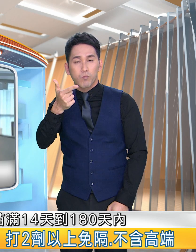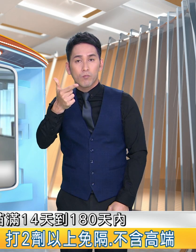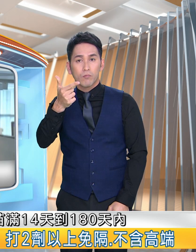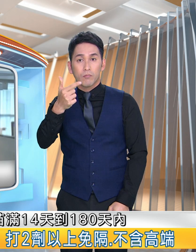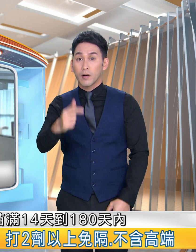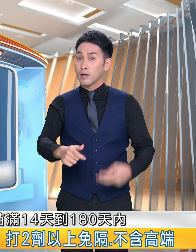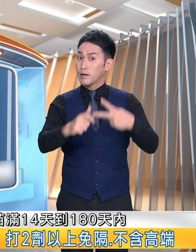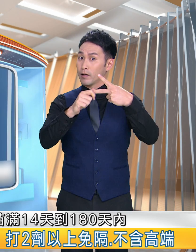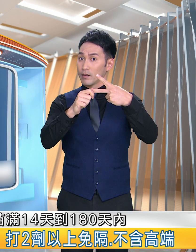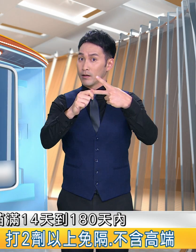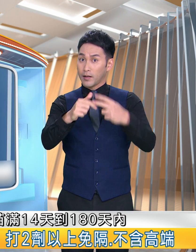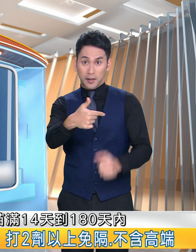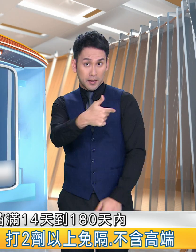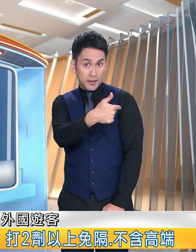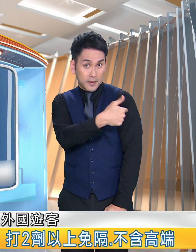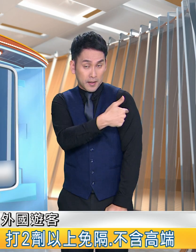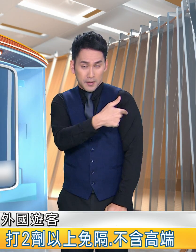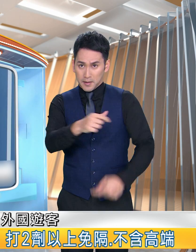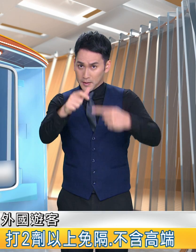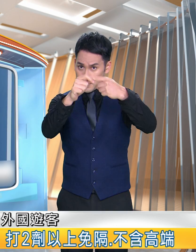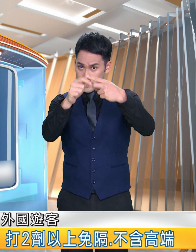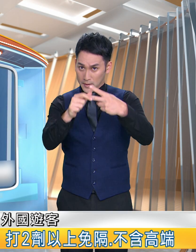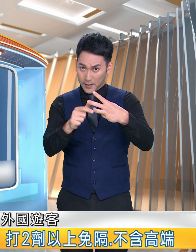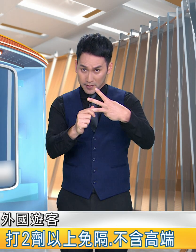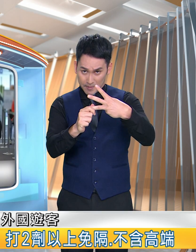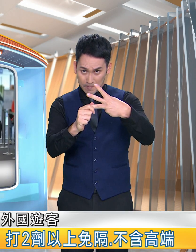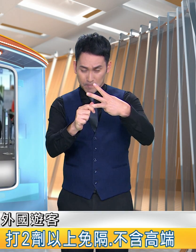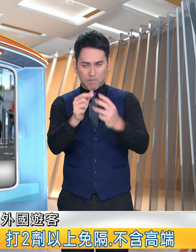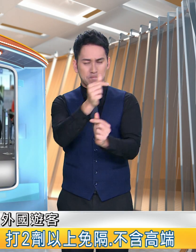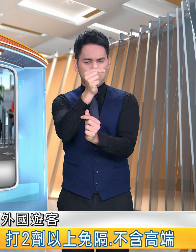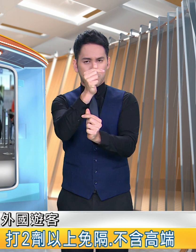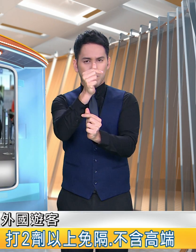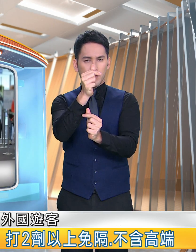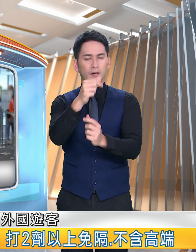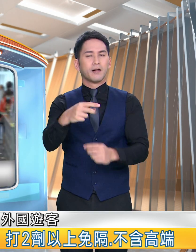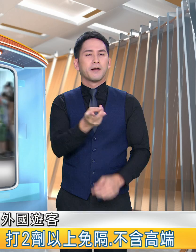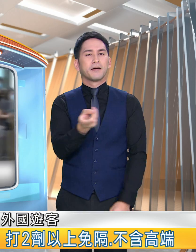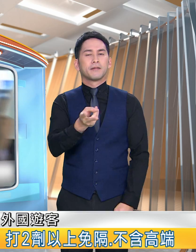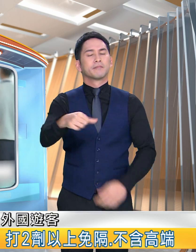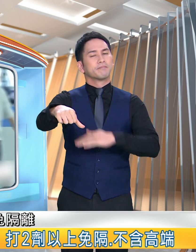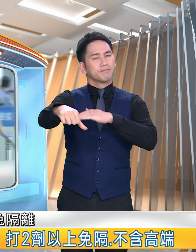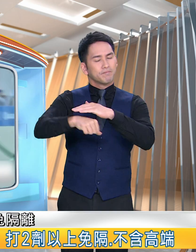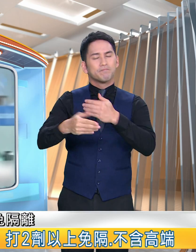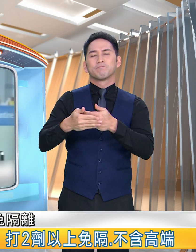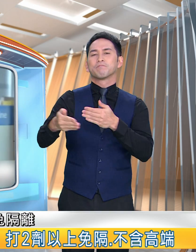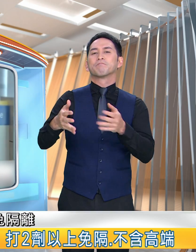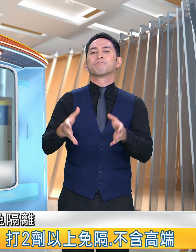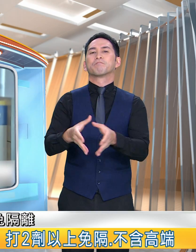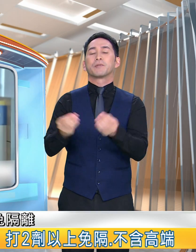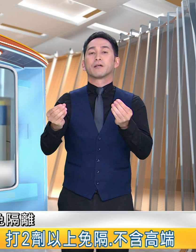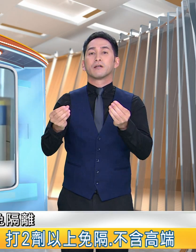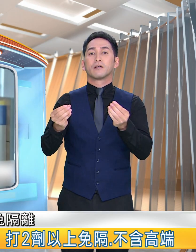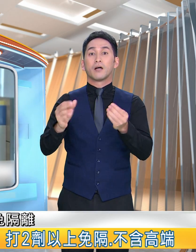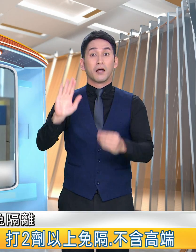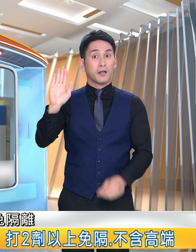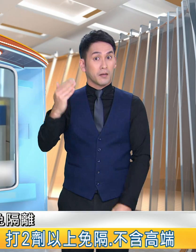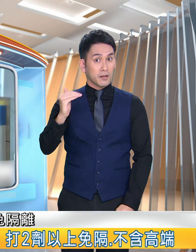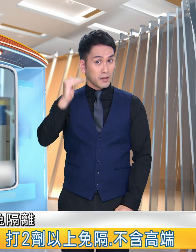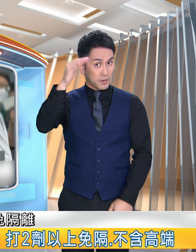14天到180天内，或是完整打3剂的外国游客，今后入境南韩将免隔离，